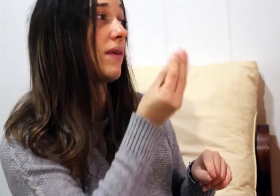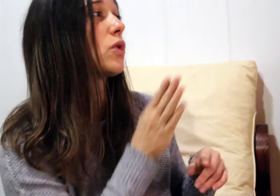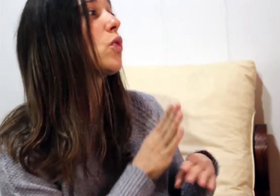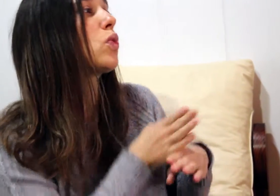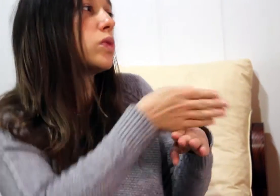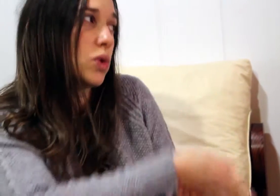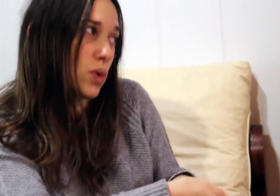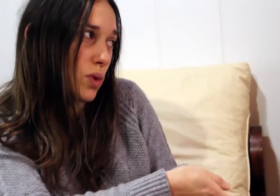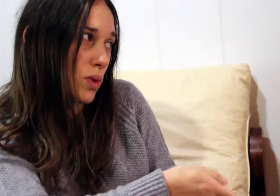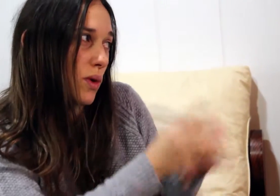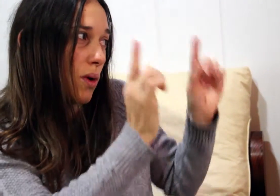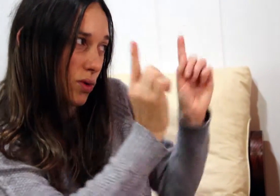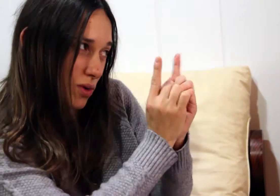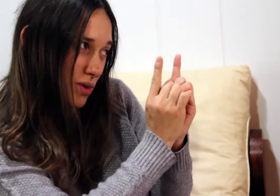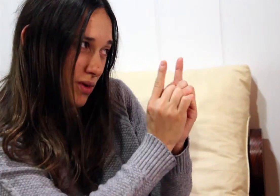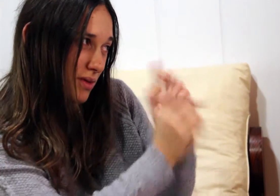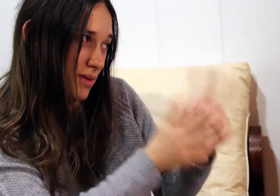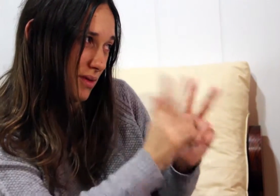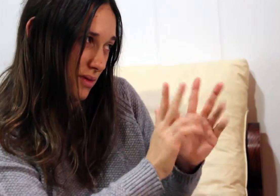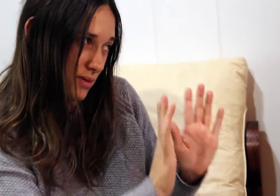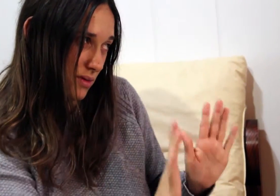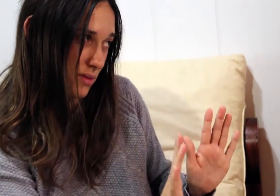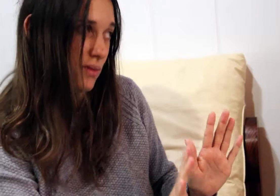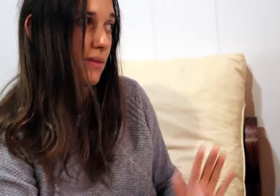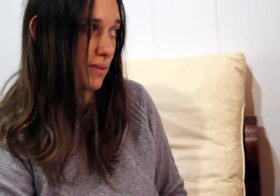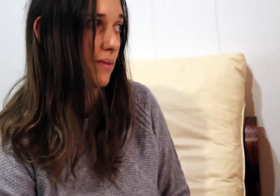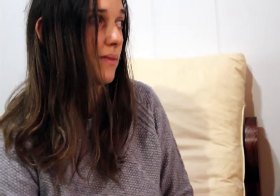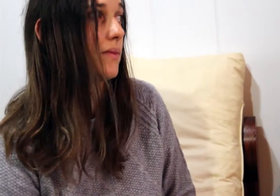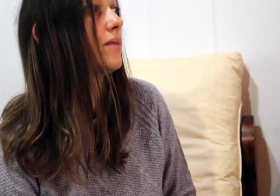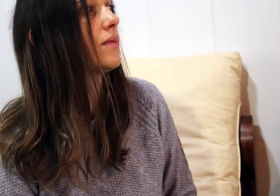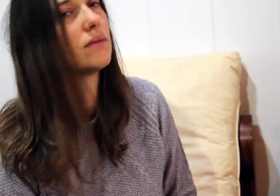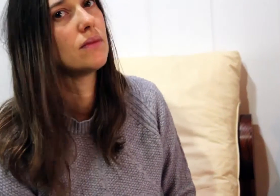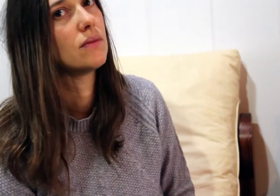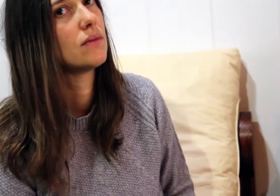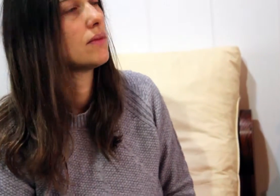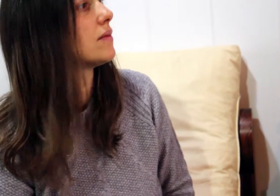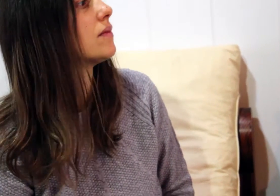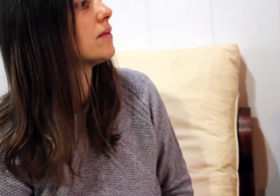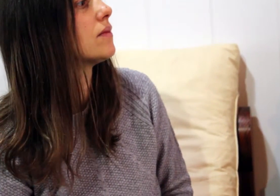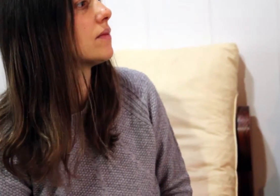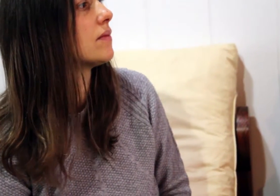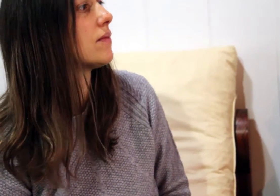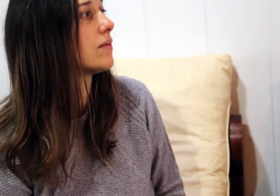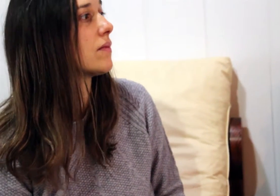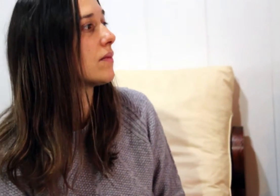curso corto, claro. Es más corto, es sobre lo básico, vamos a decir.